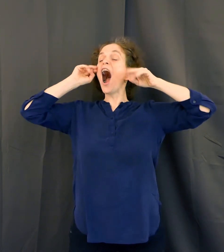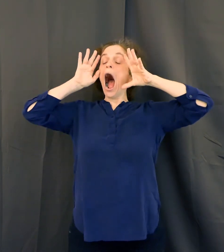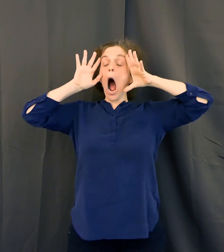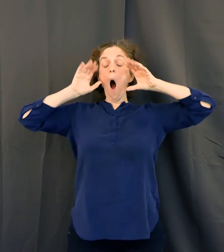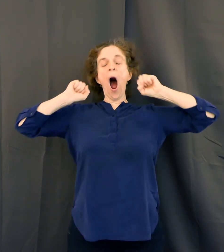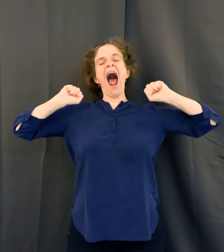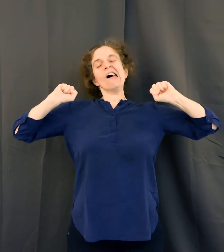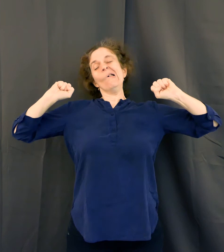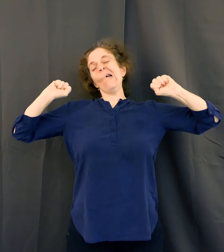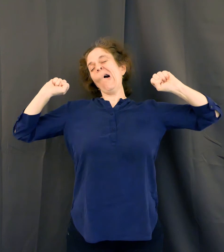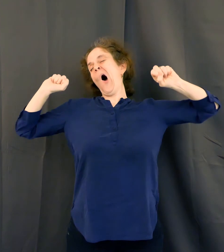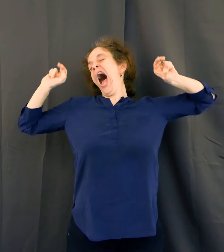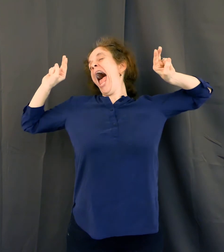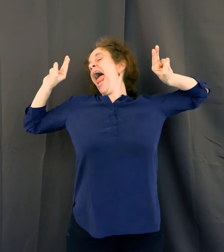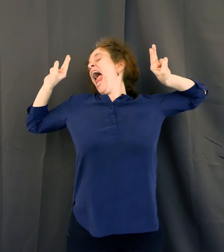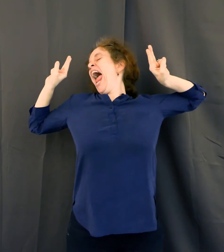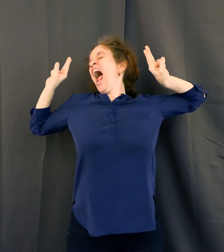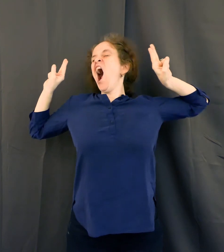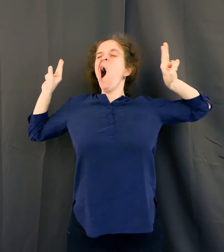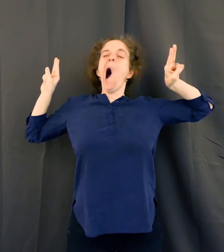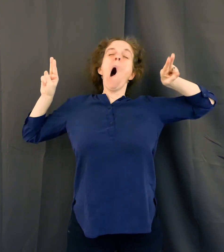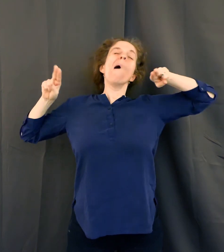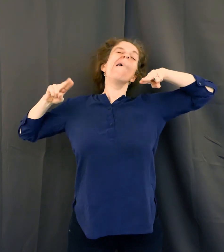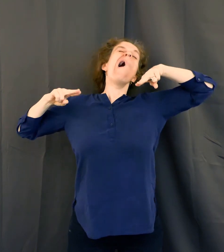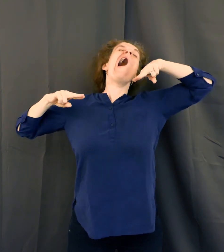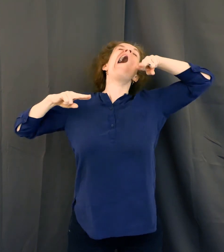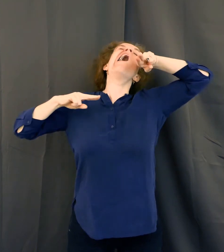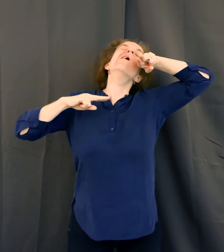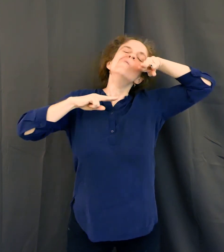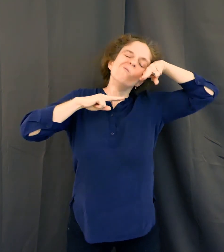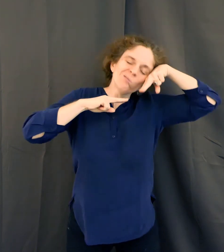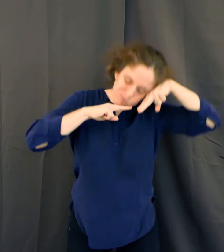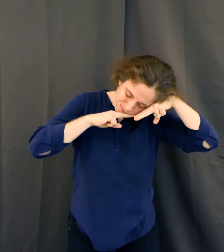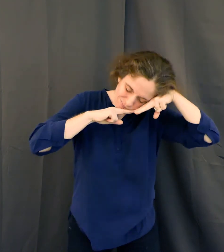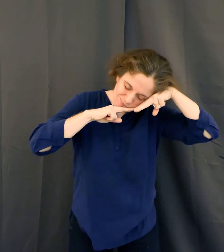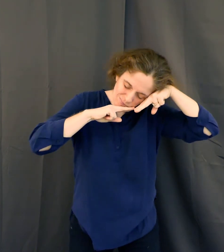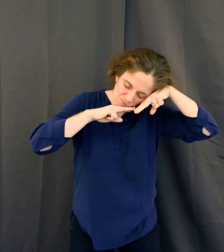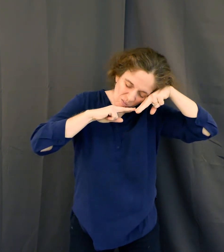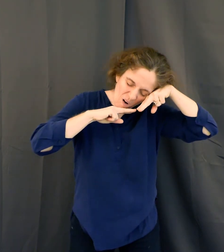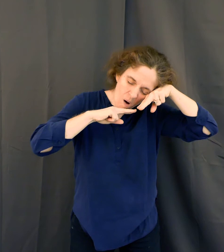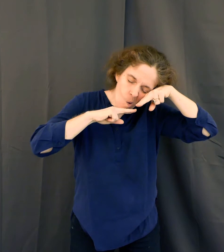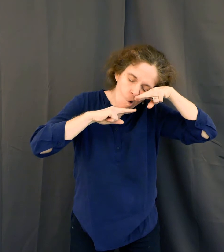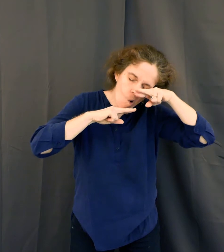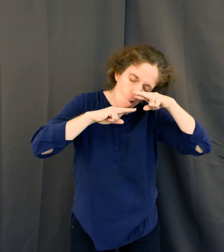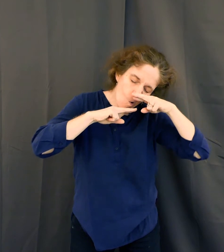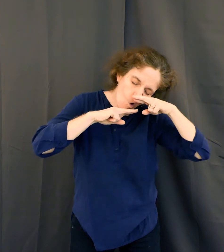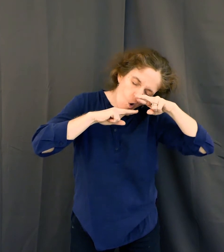Il lisse ses moustaches, s'étire, des rats, et tombe